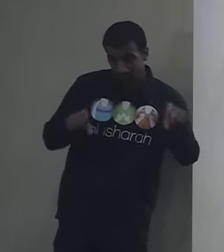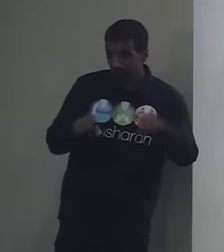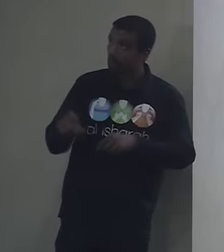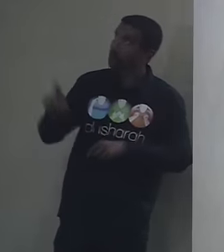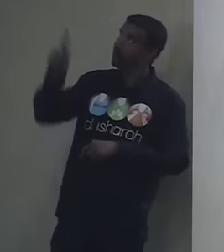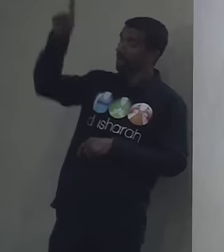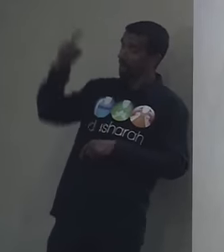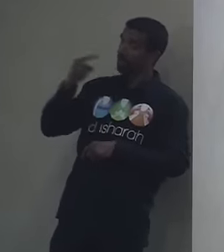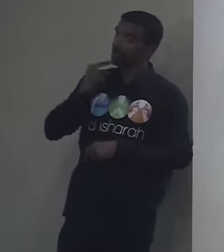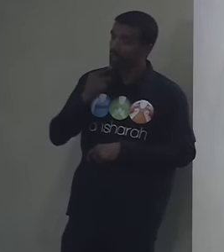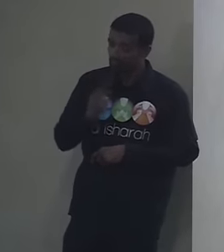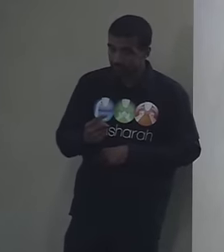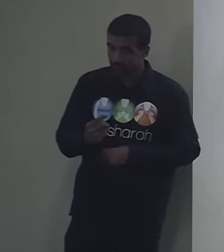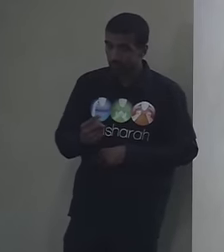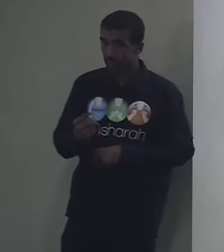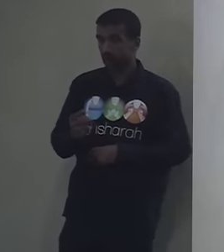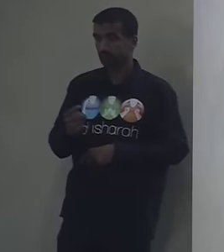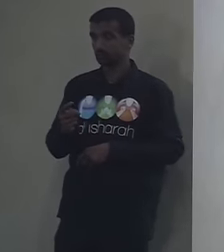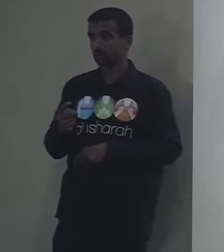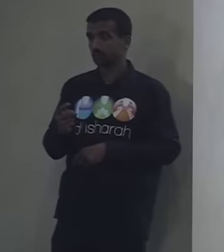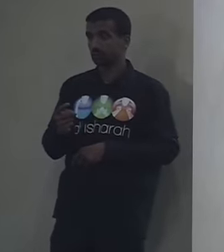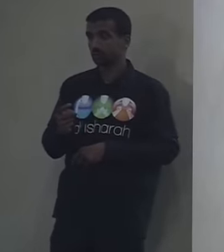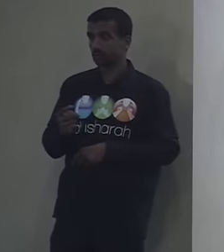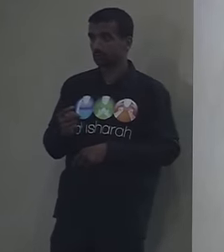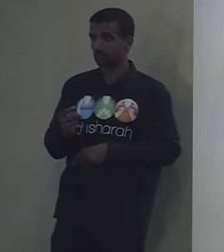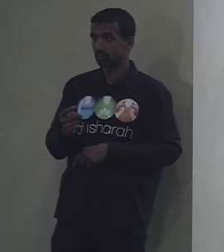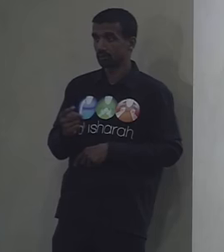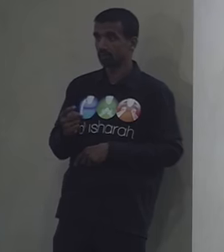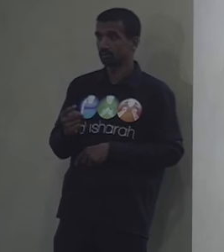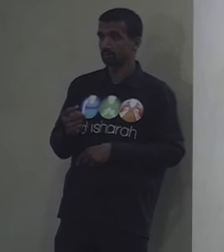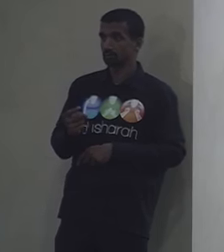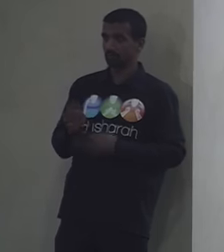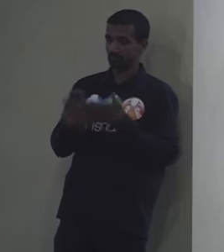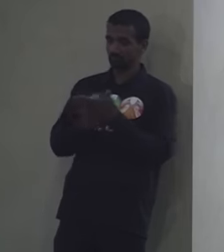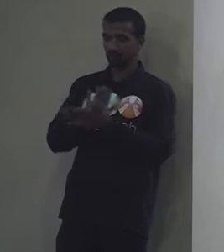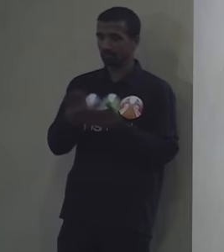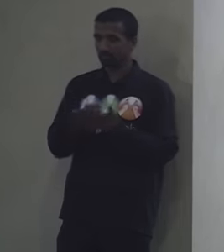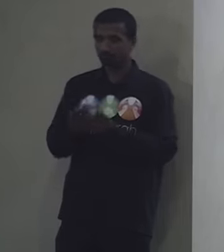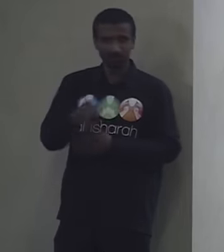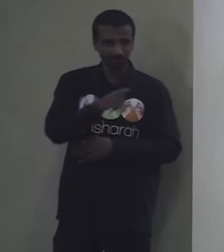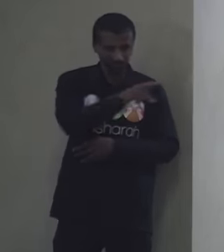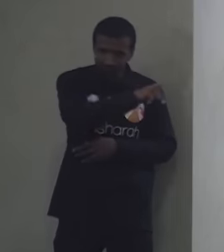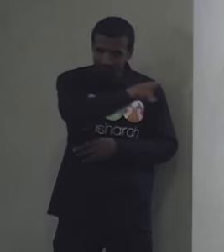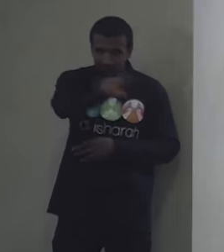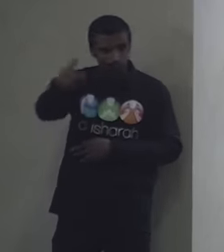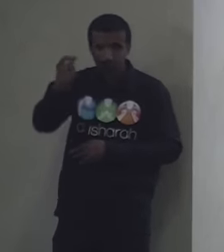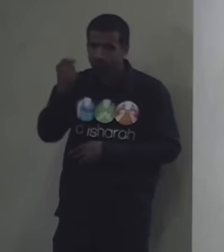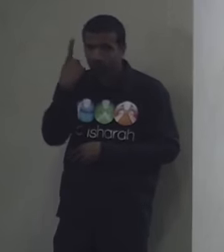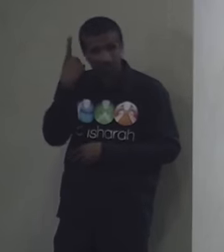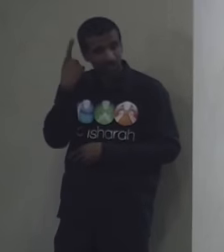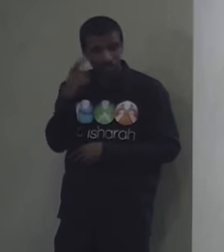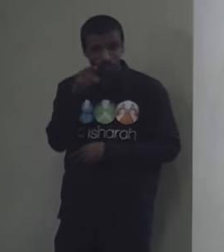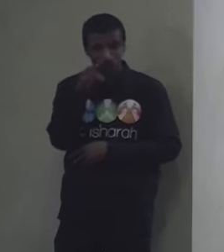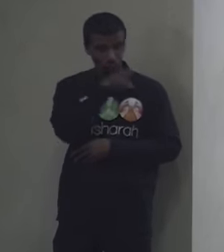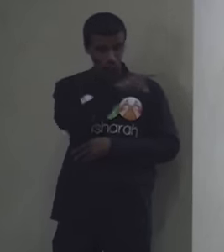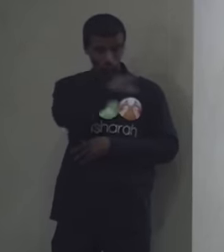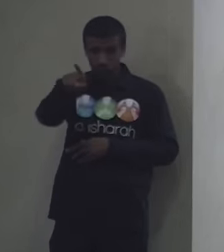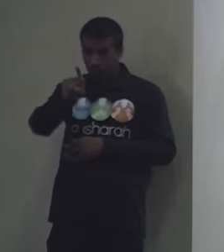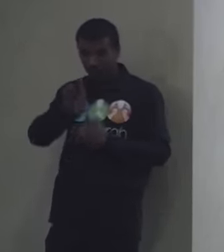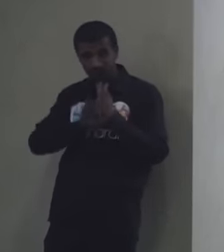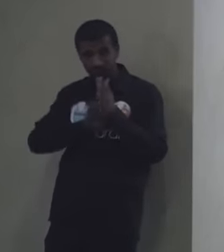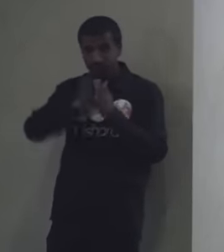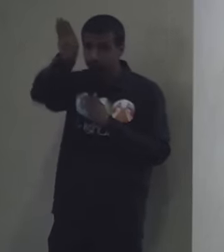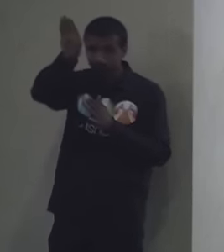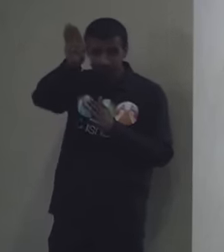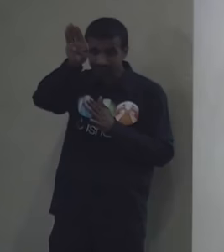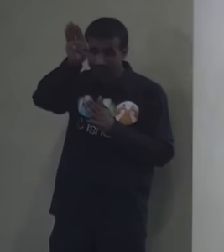تَعْلَمُونَ, the present tense, as if even your future is a done deal. You people are hopeless even in your future. It's one thing for Allah to